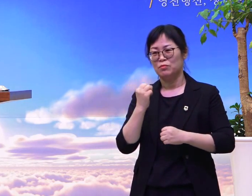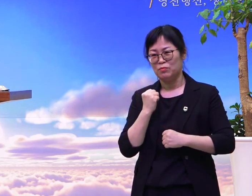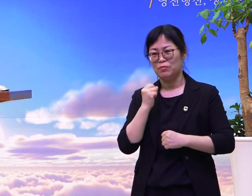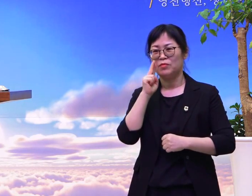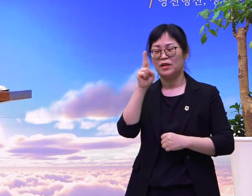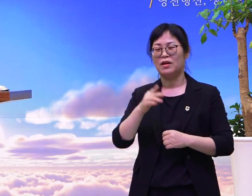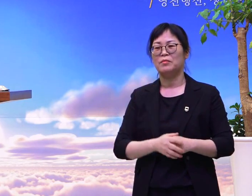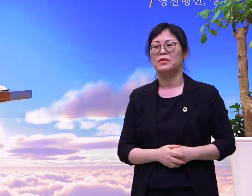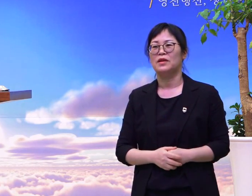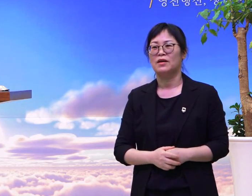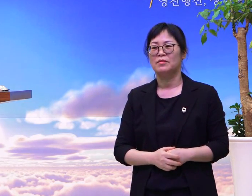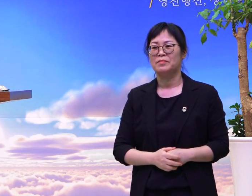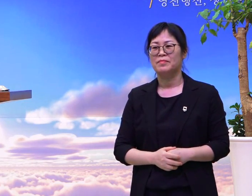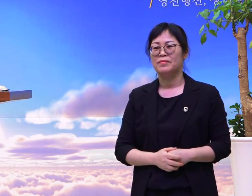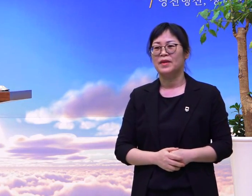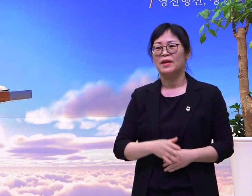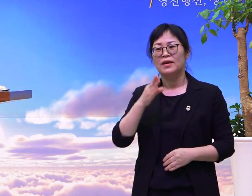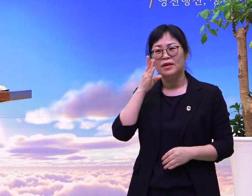합니다.